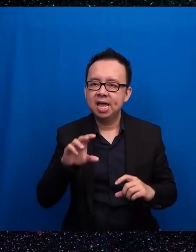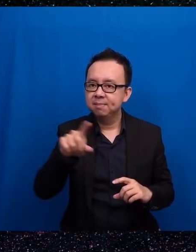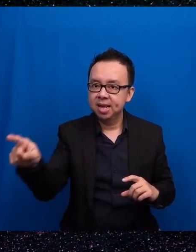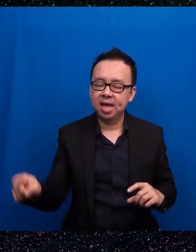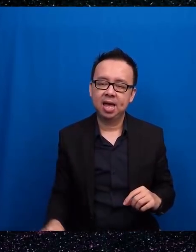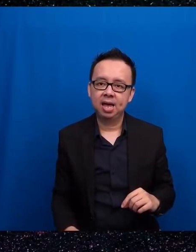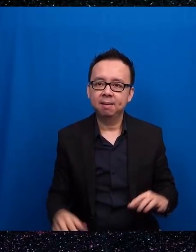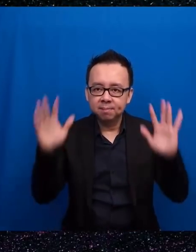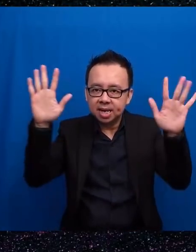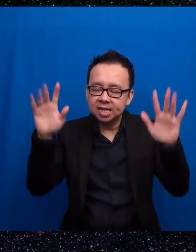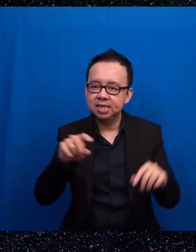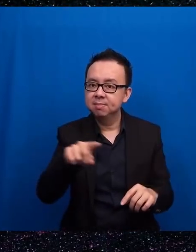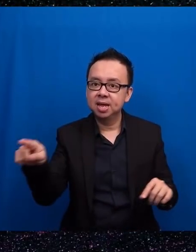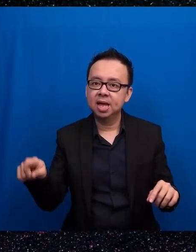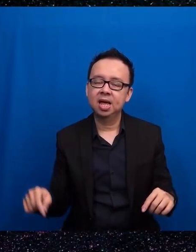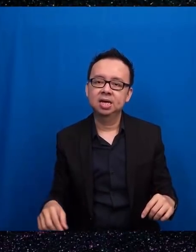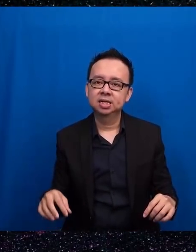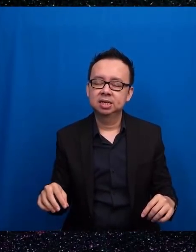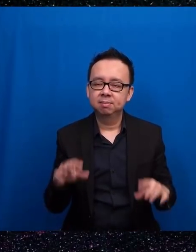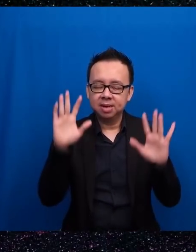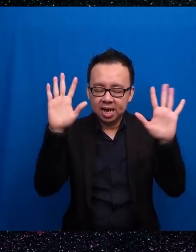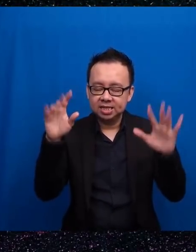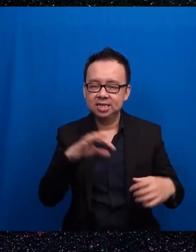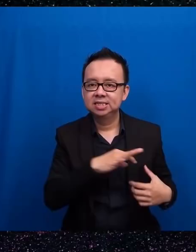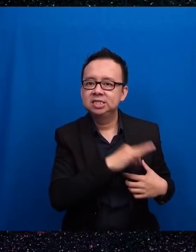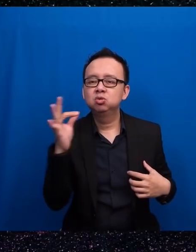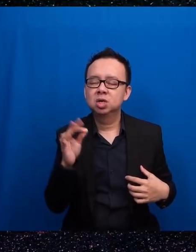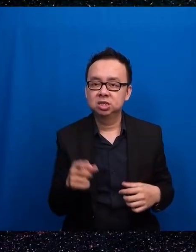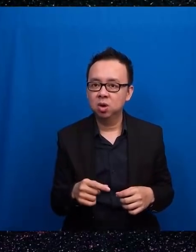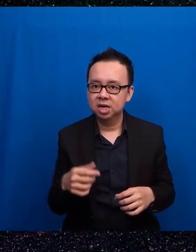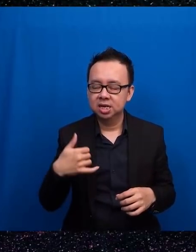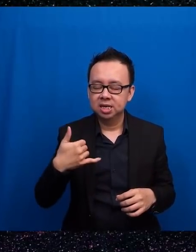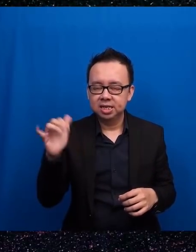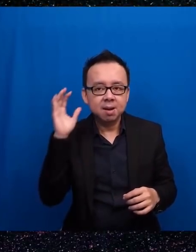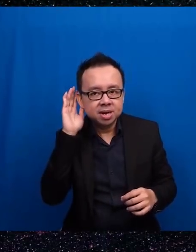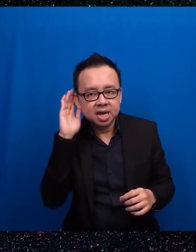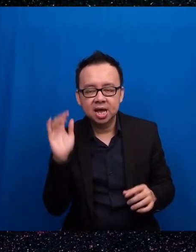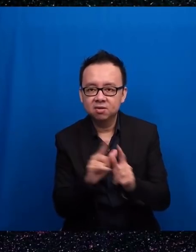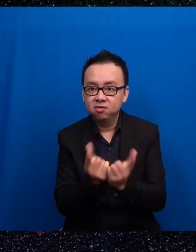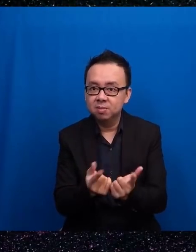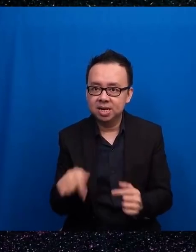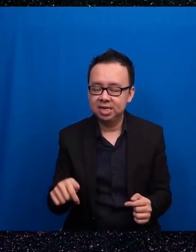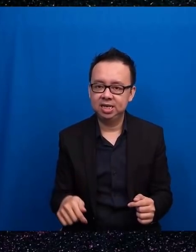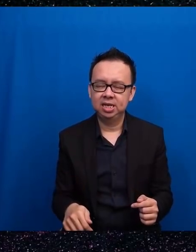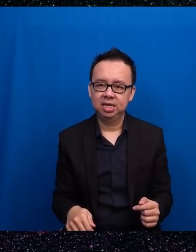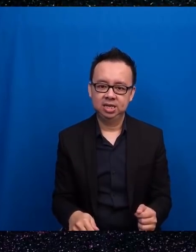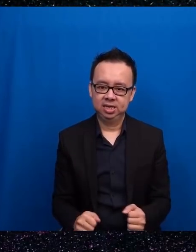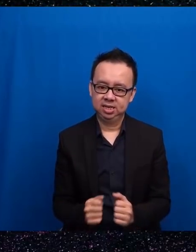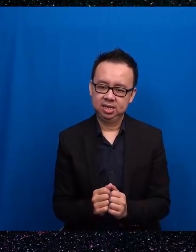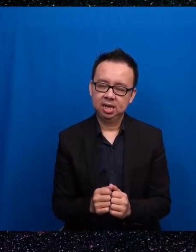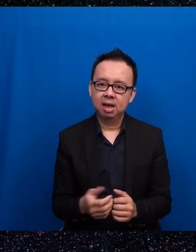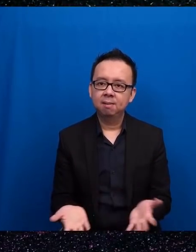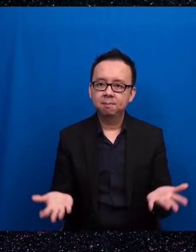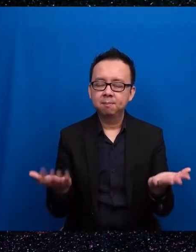rumah. Lawat setiap jiwa yang mendengarkan firman saat ini. Oleh karena itu Bapak Ibu Saudara,